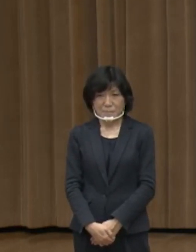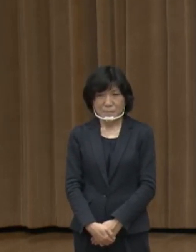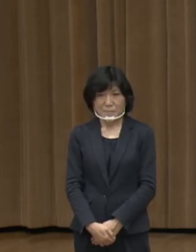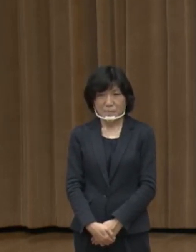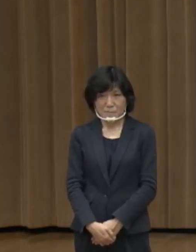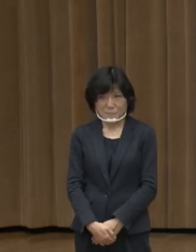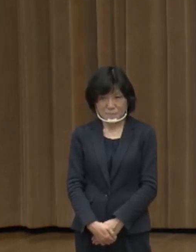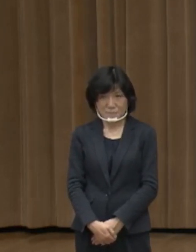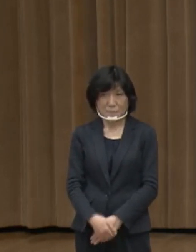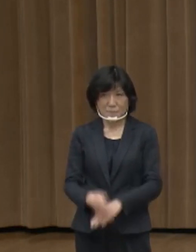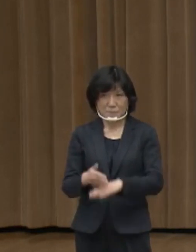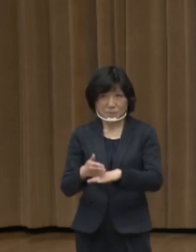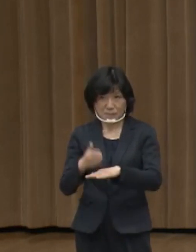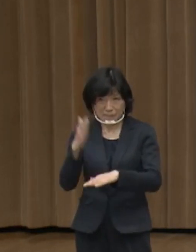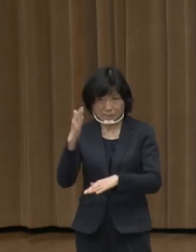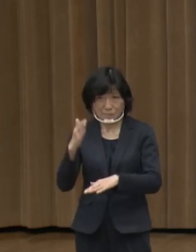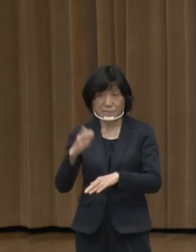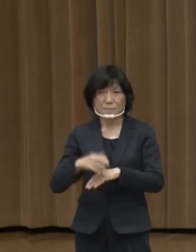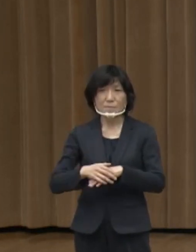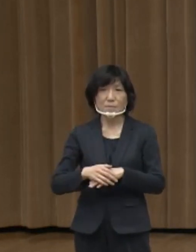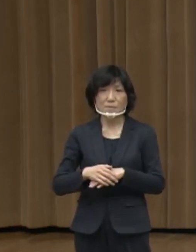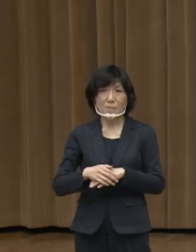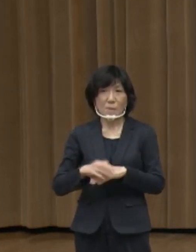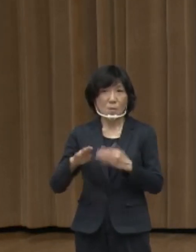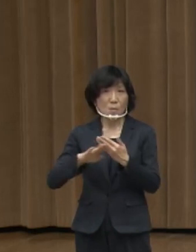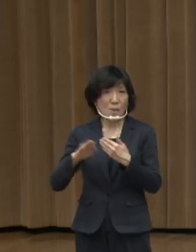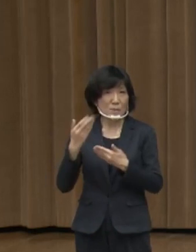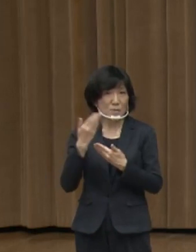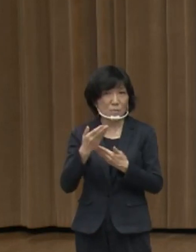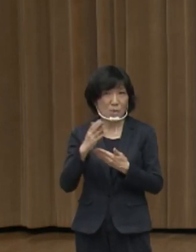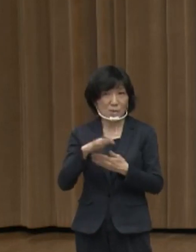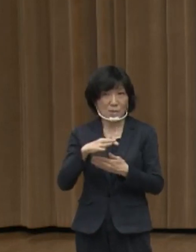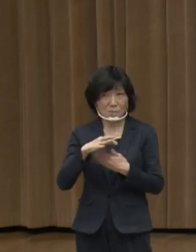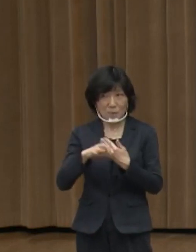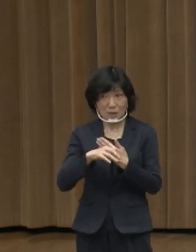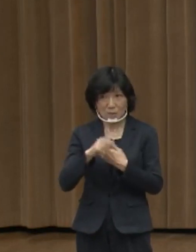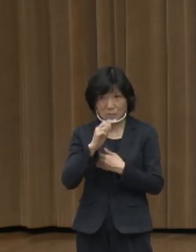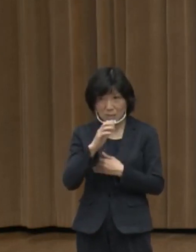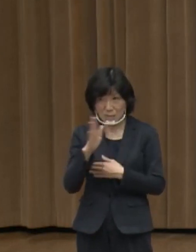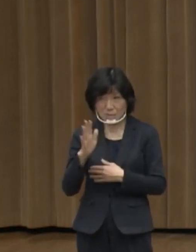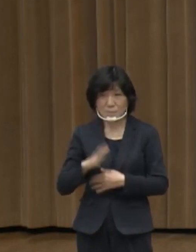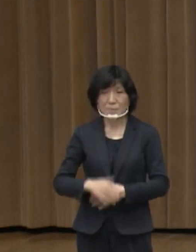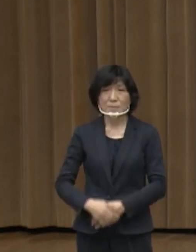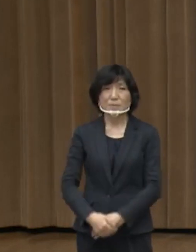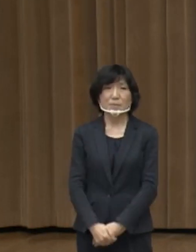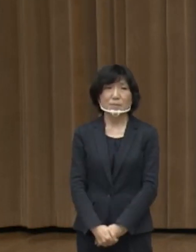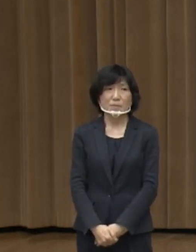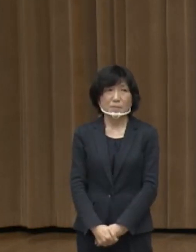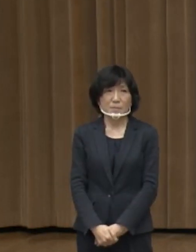ありがとうございました。幹事社質問について何か質問ありましたら各社さんお願いします。